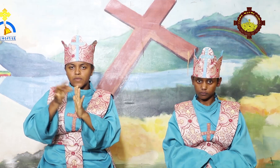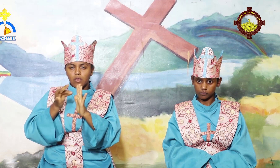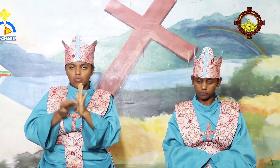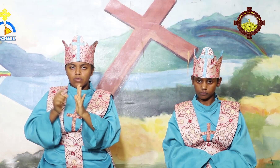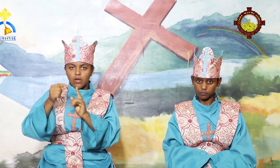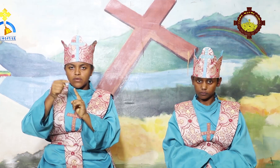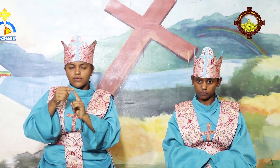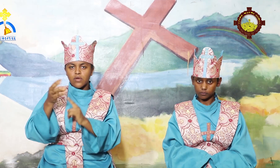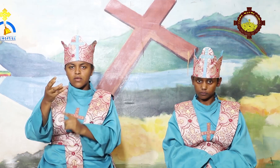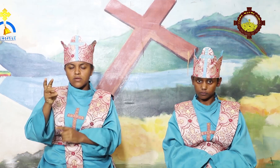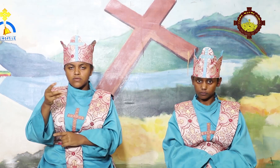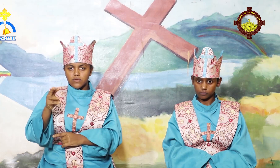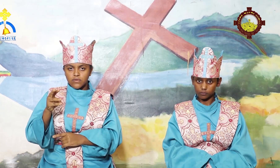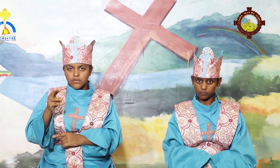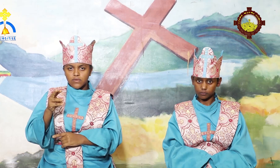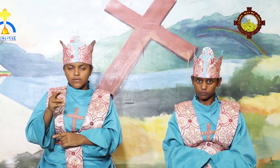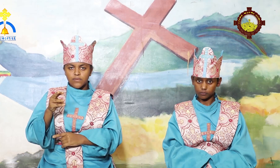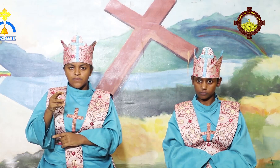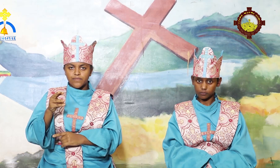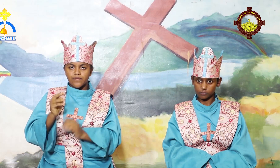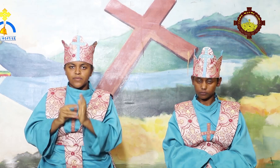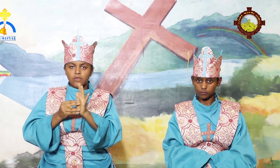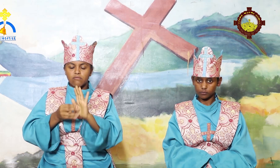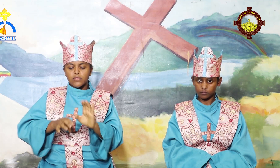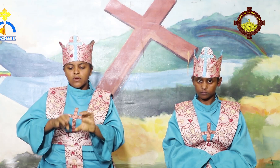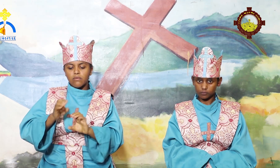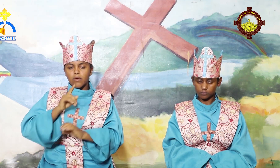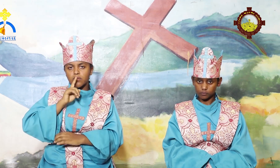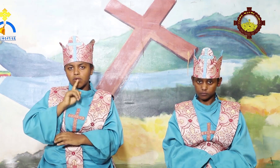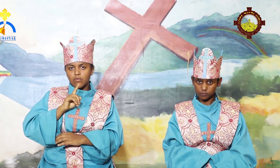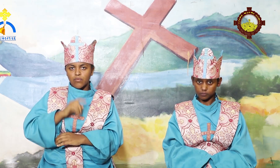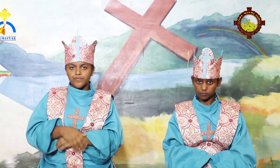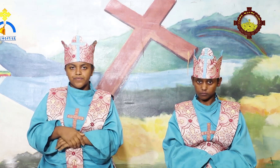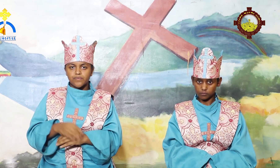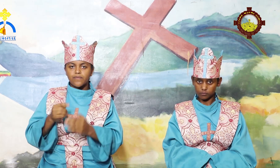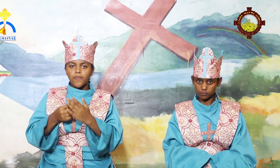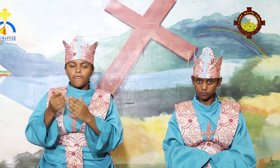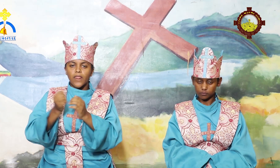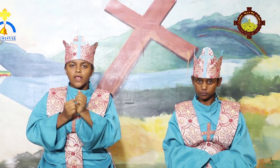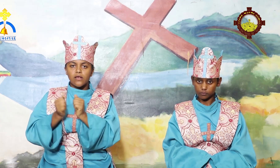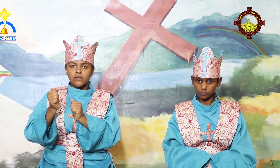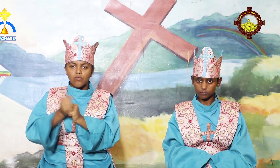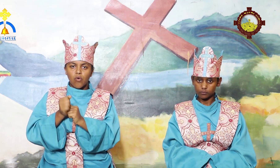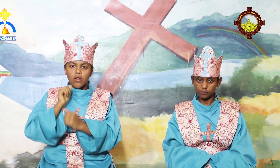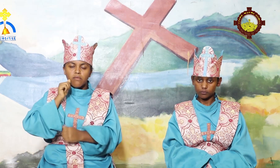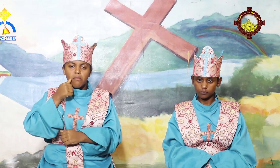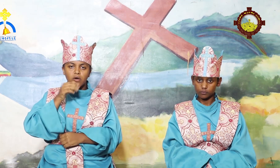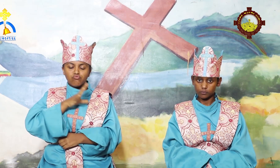ወንጌል ምዕራፍ 8 ከቁጥር 1 እስከ 16 ምሳሌ በማድረግ ነው። ከዚህ